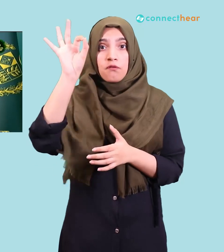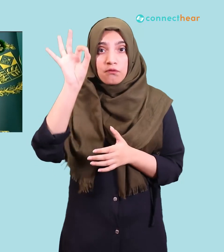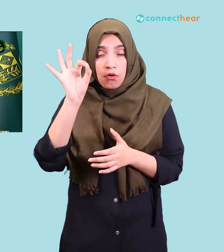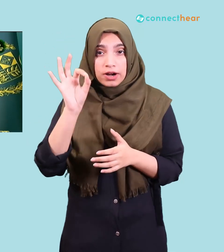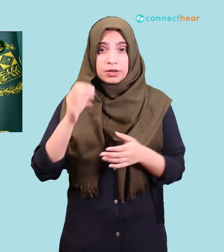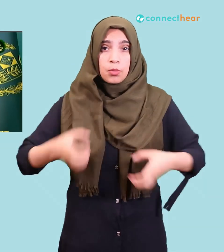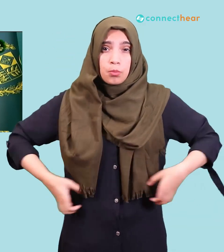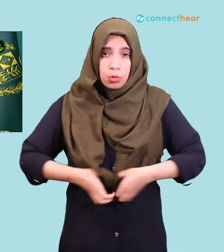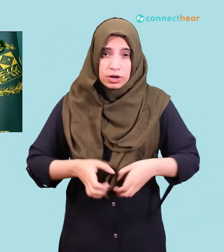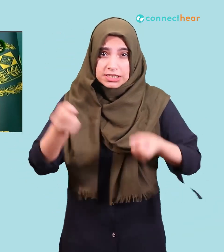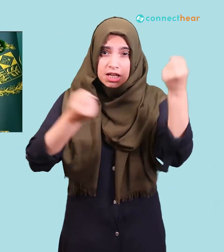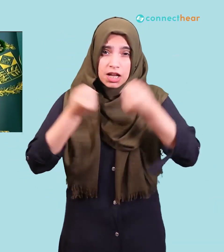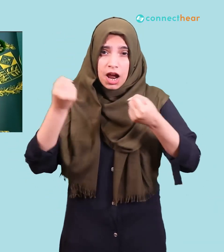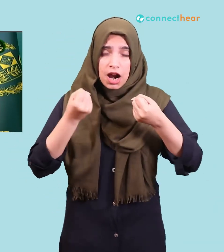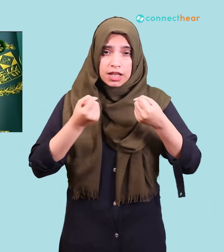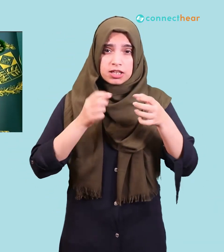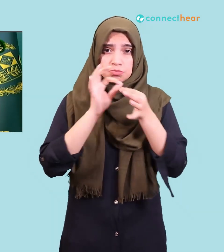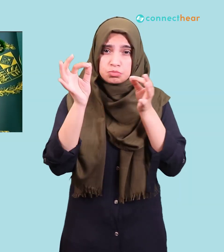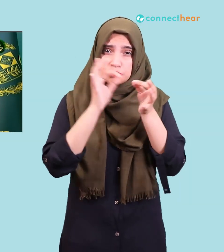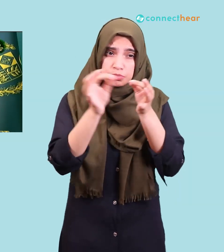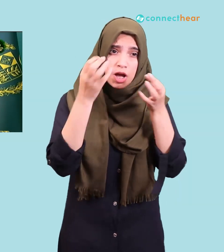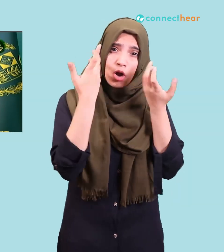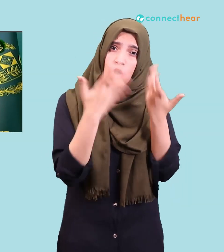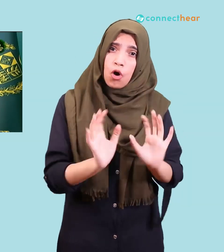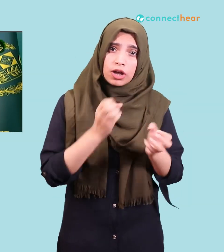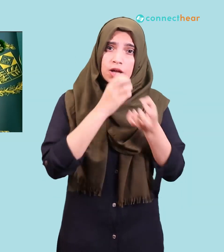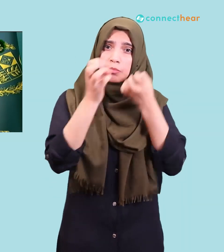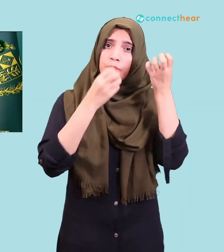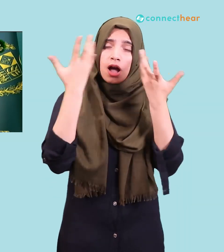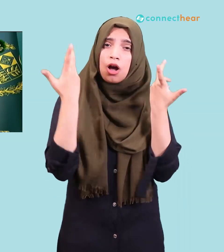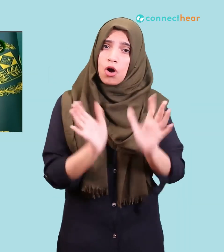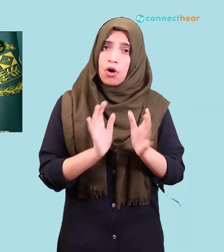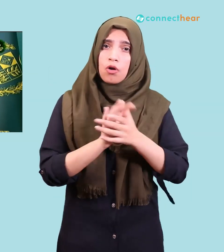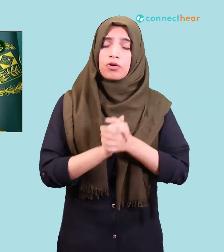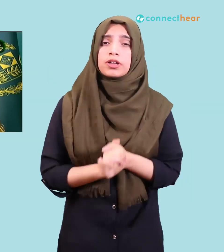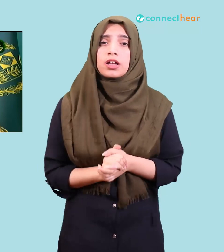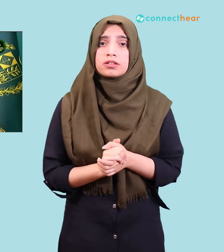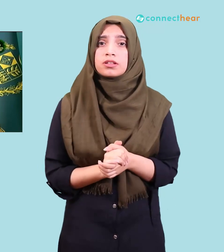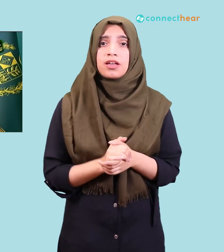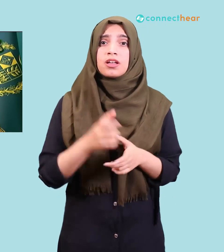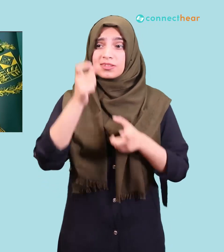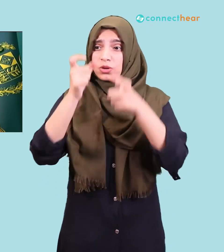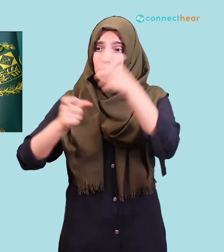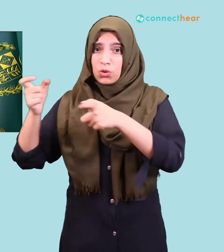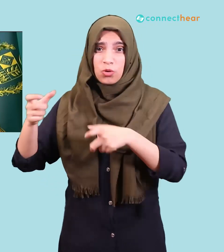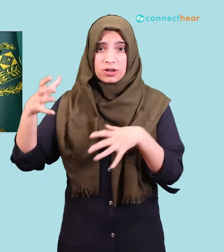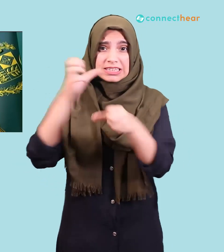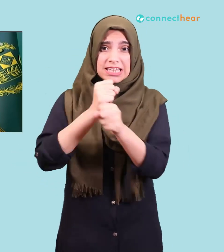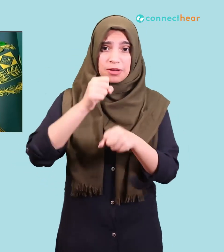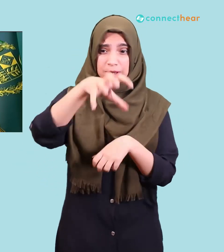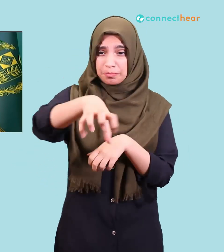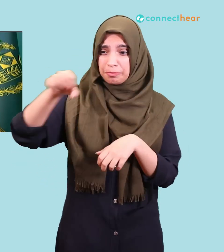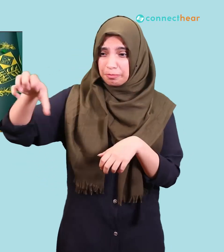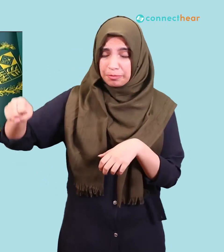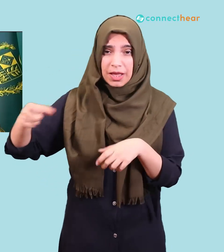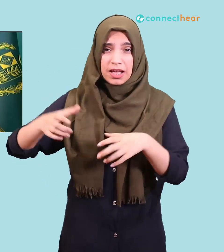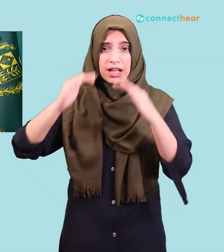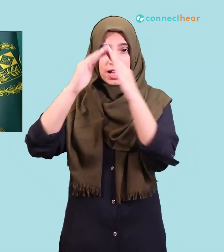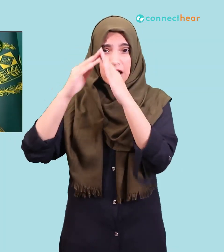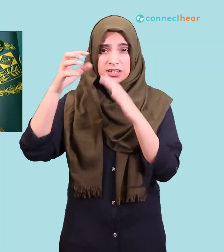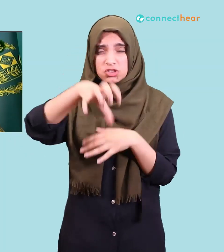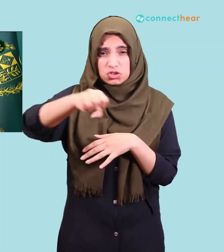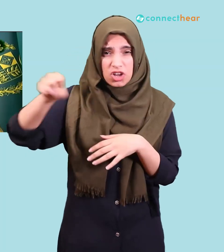پرائیویٹ پراپرٹی کے اوپر کئی لاکھوں کروڑوں روپے کا نقصان ہوا ہے. 4 پولیس والے شہید